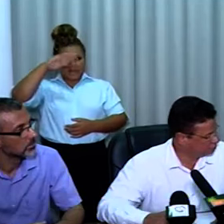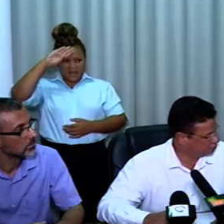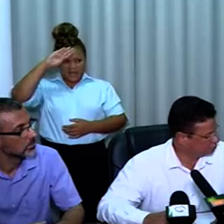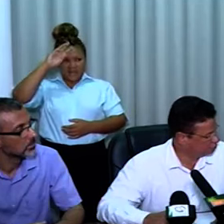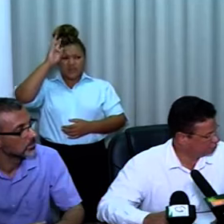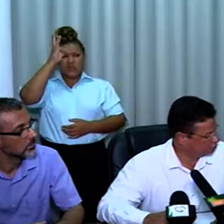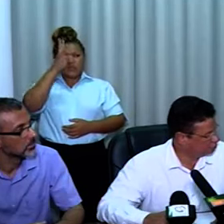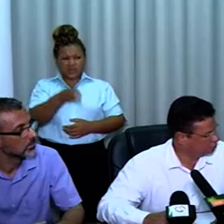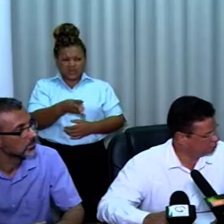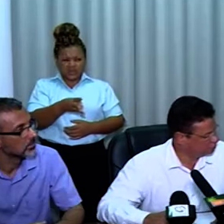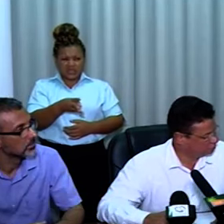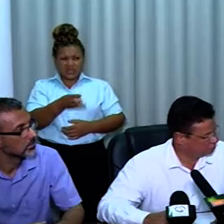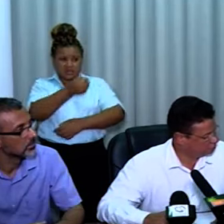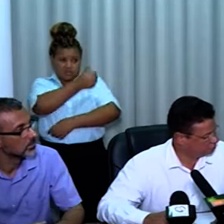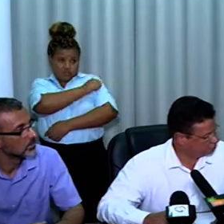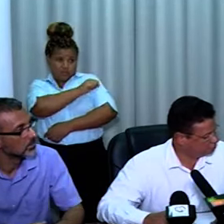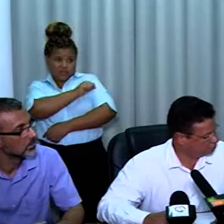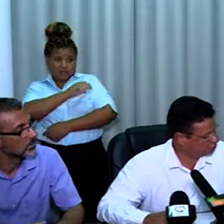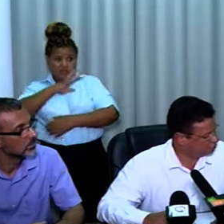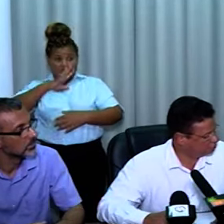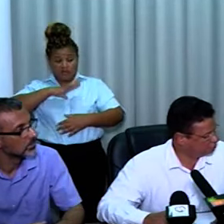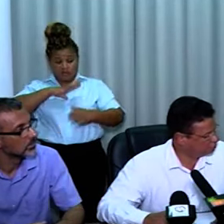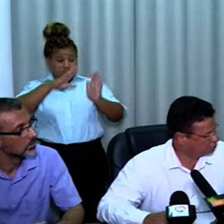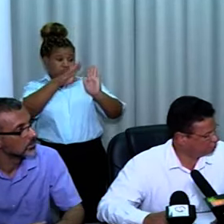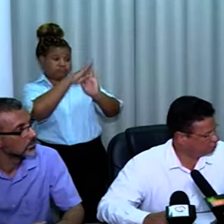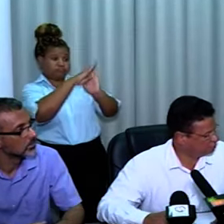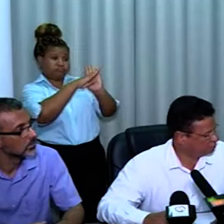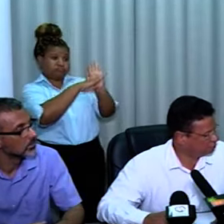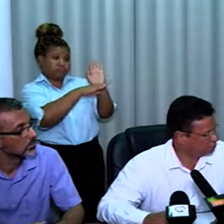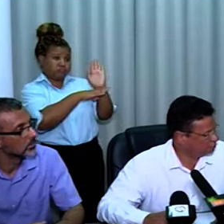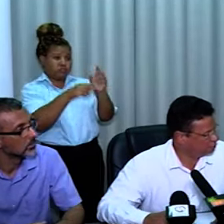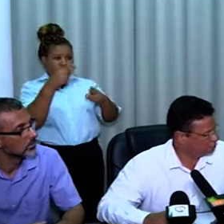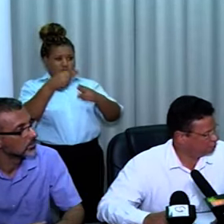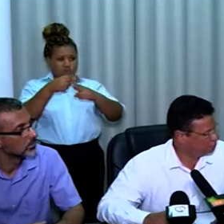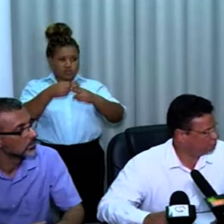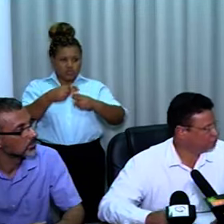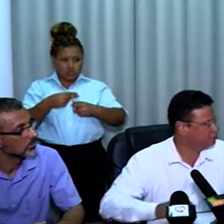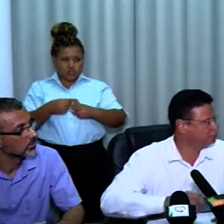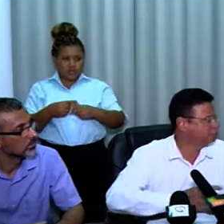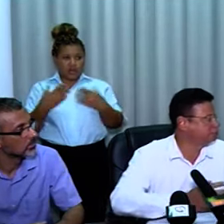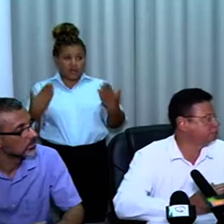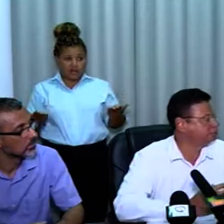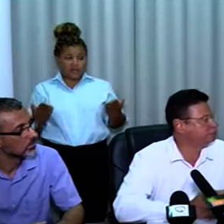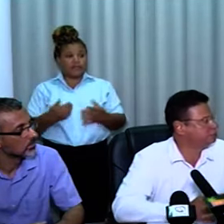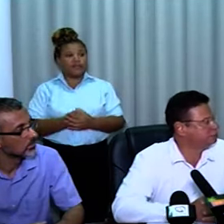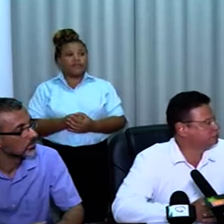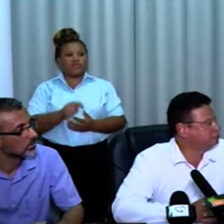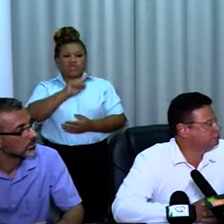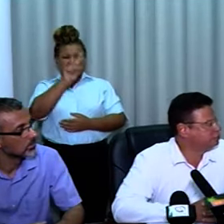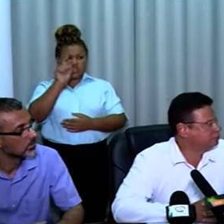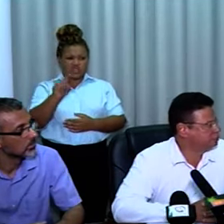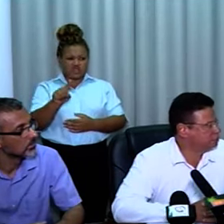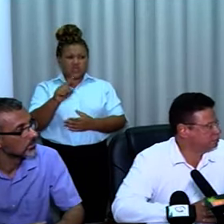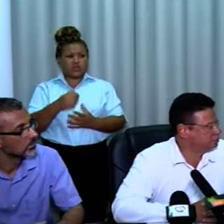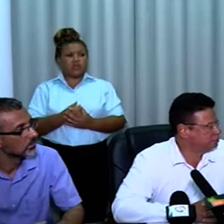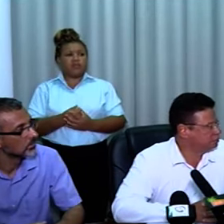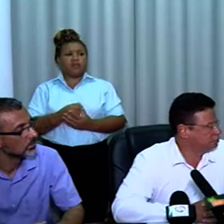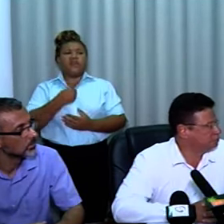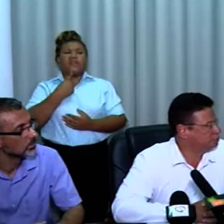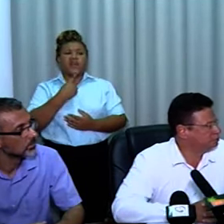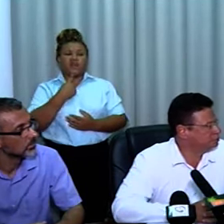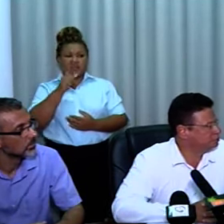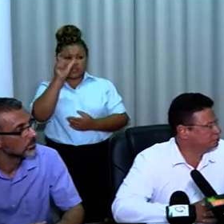de la rue, tous les autres sont aussi. Et si nous tenons en place une procédure qui, les officiers, ils m'ont joué à l'avion, les gens avaient dit